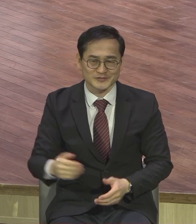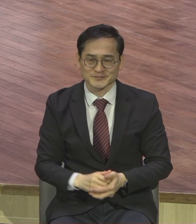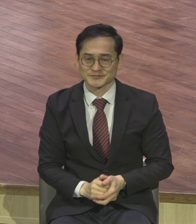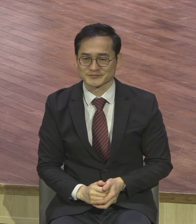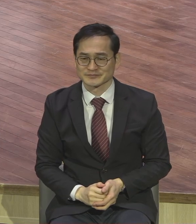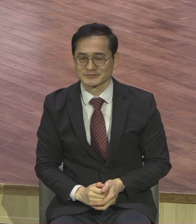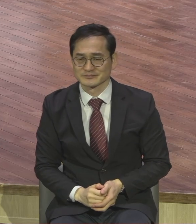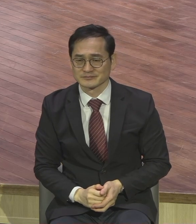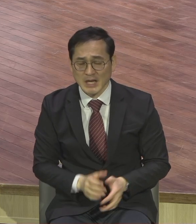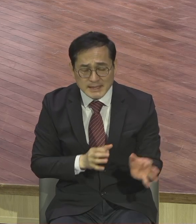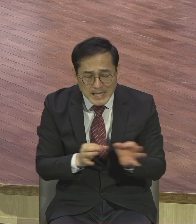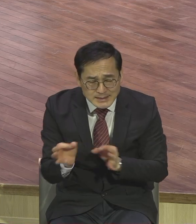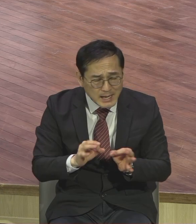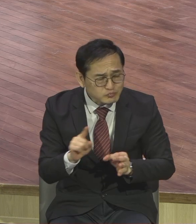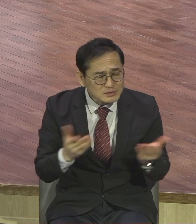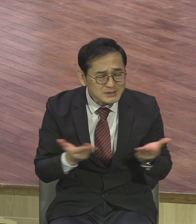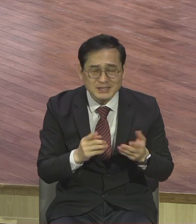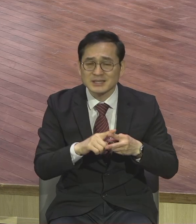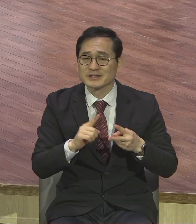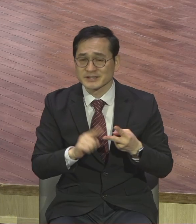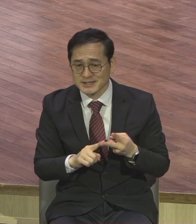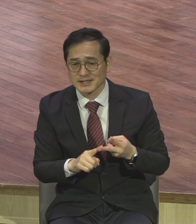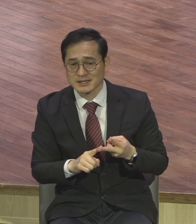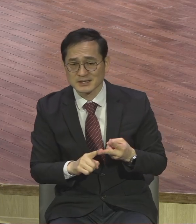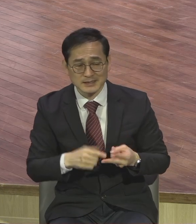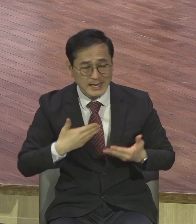가졌든지 어떻게 하든지 간에 먼저